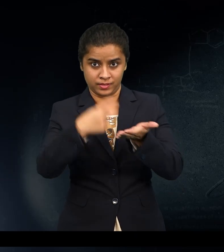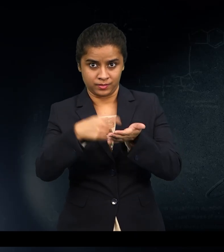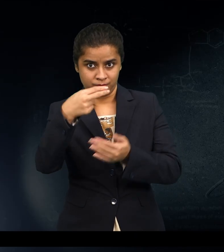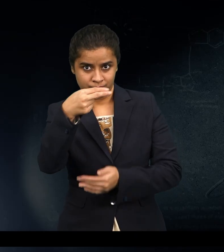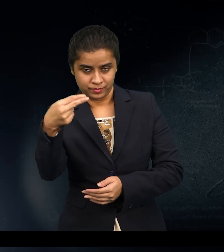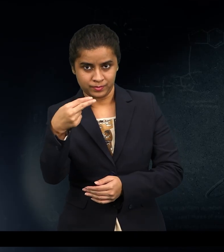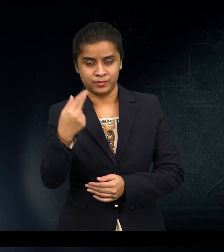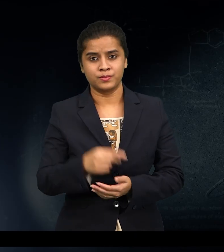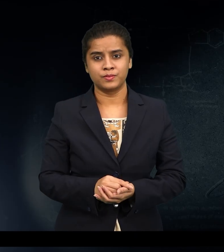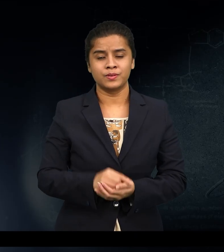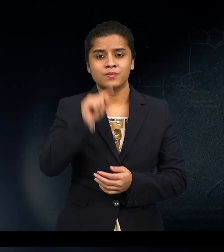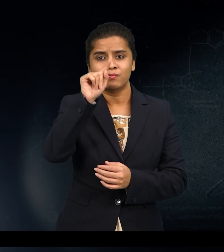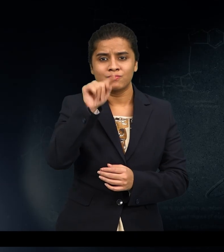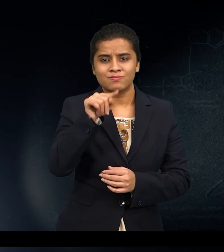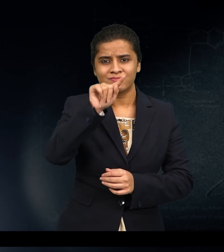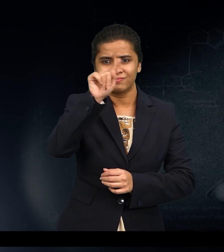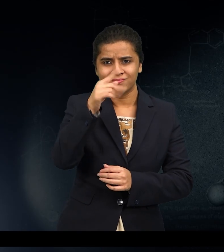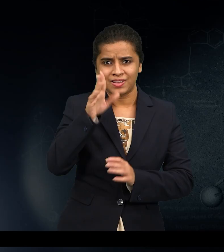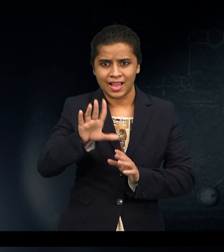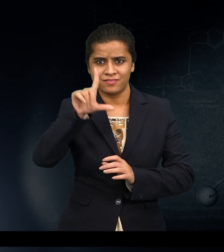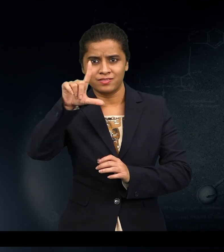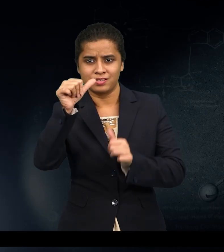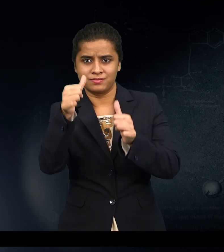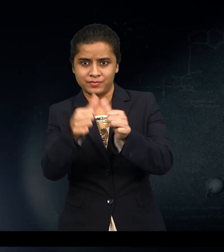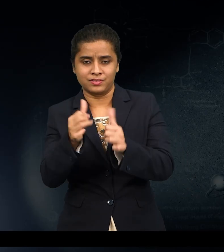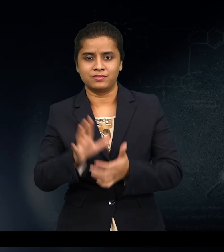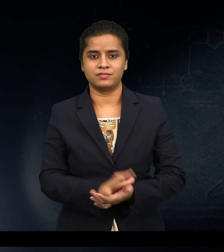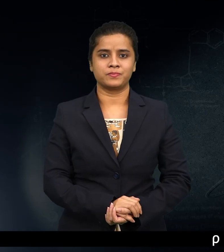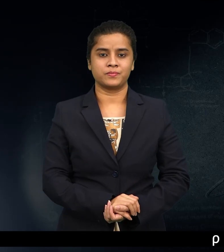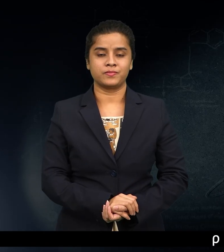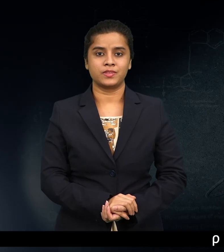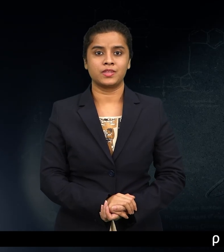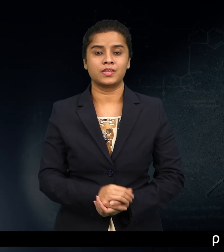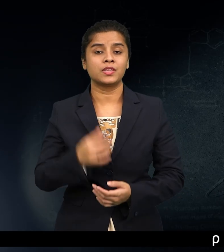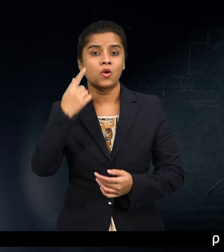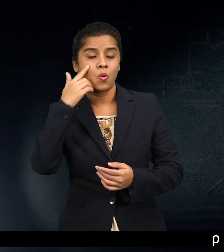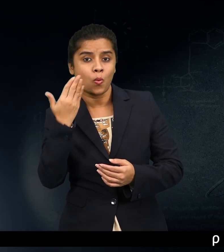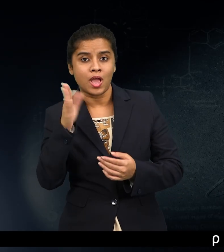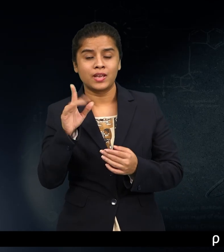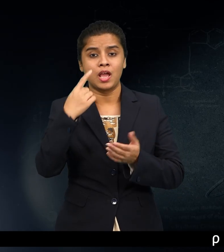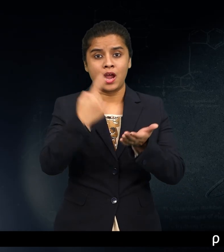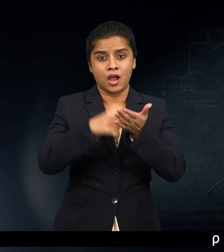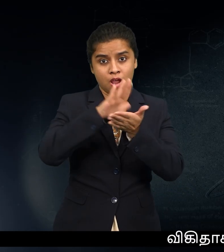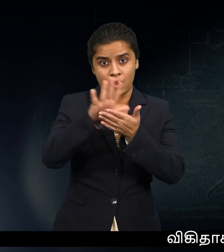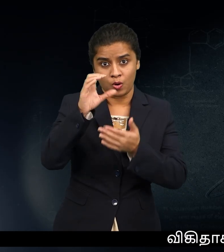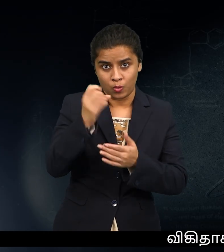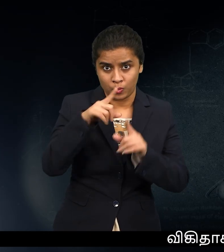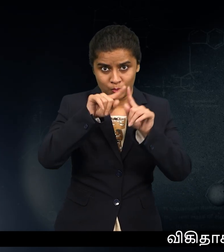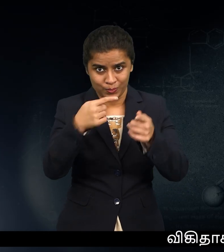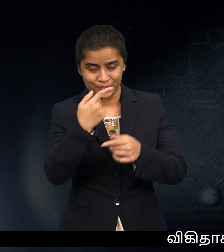ஈடு RHO 1 பார் A. குறியீடு RHO என்பது விகிதாசாரத்தின்